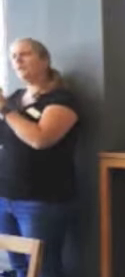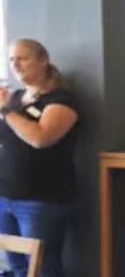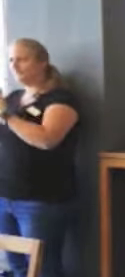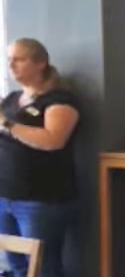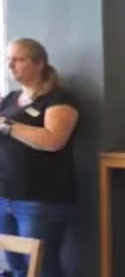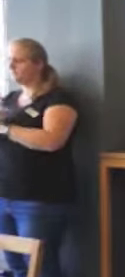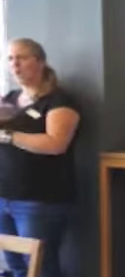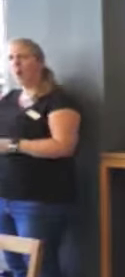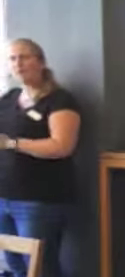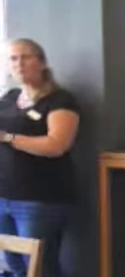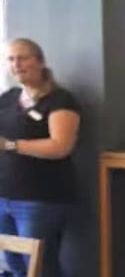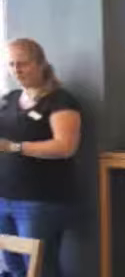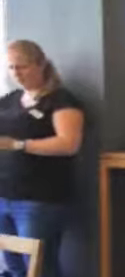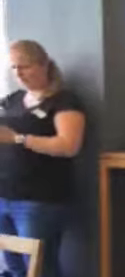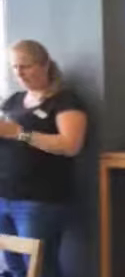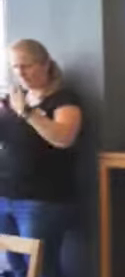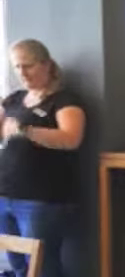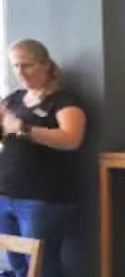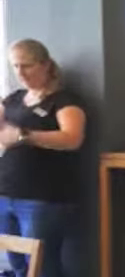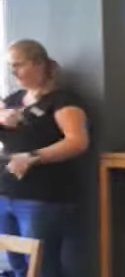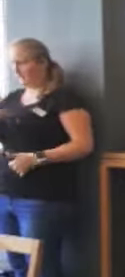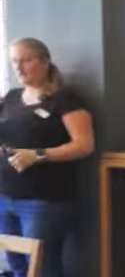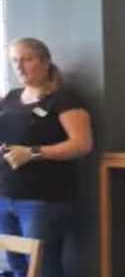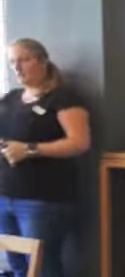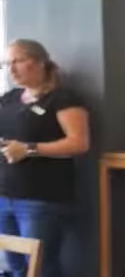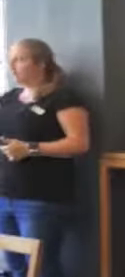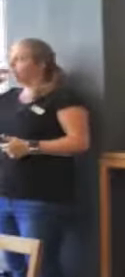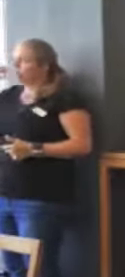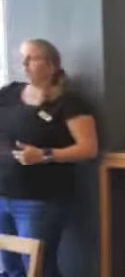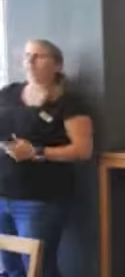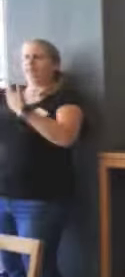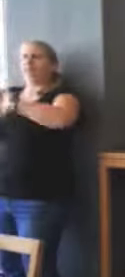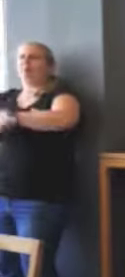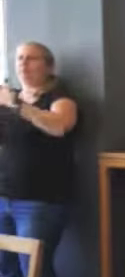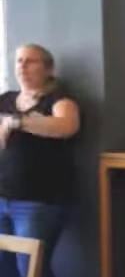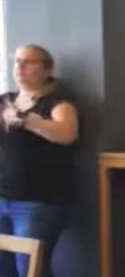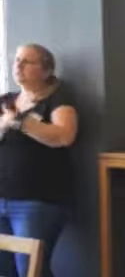udda. Gruvindustrin, vi ser ju framför oss jättelika